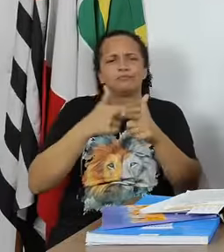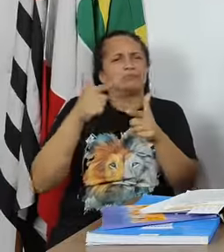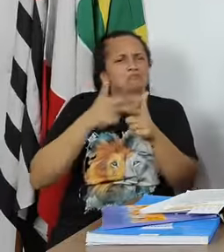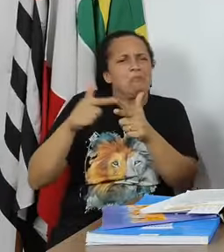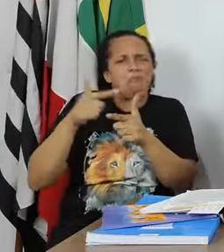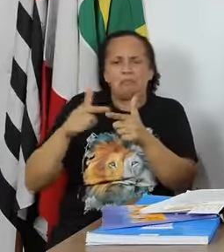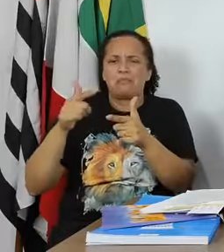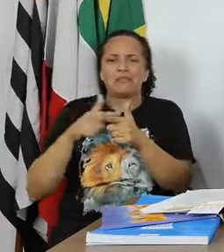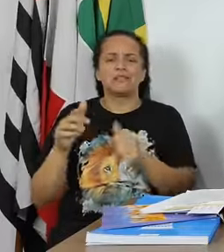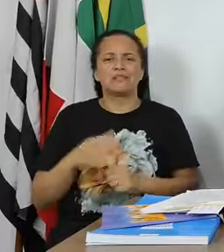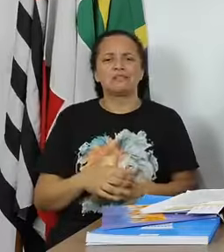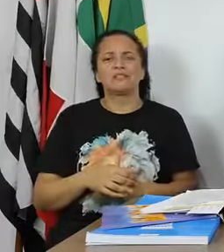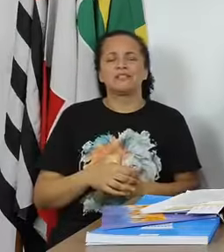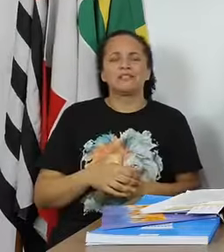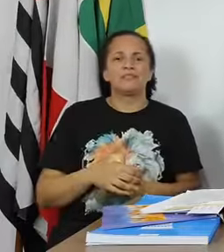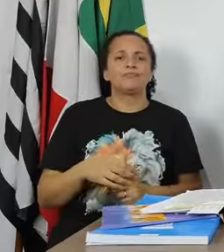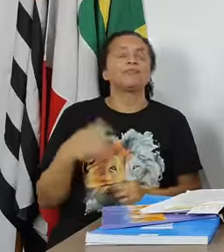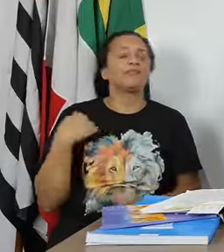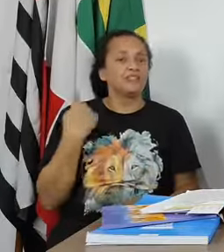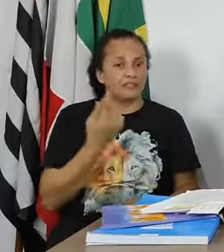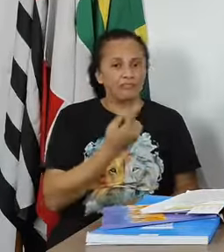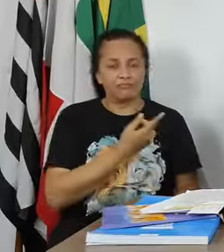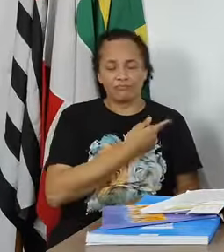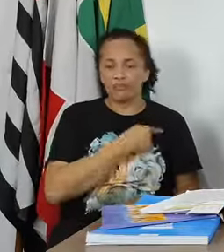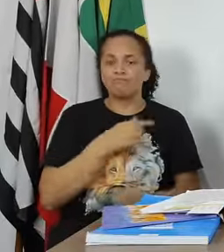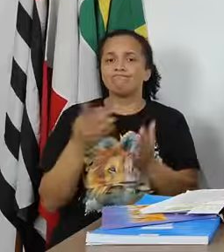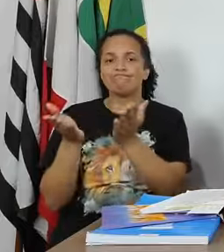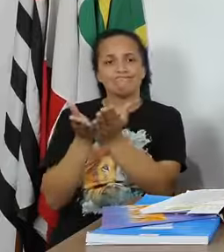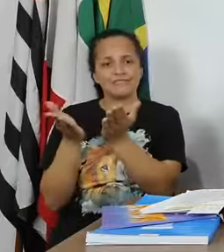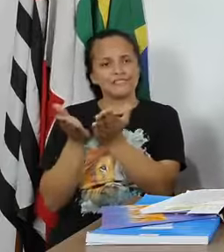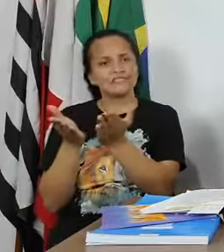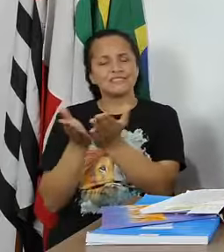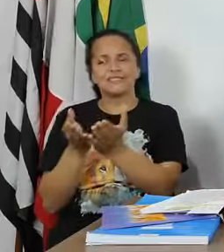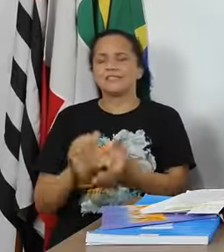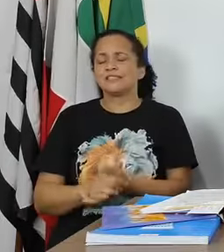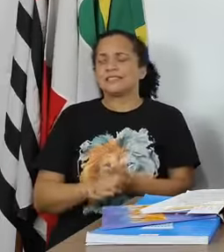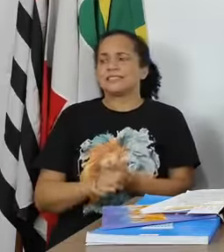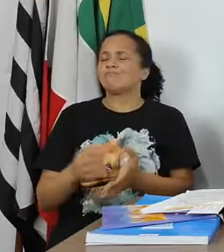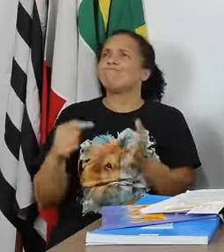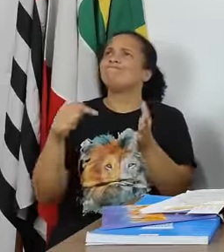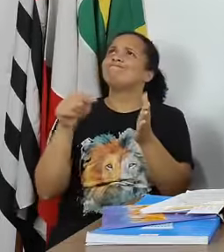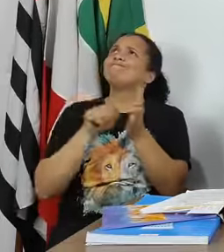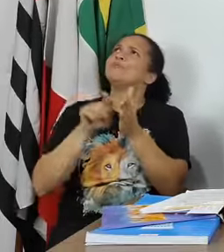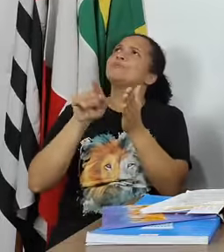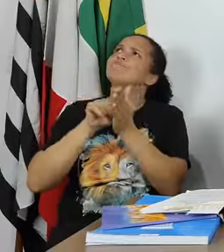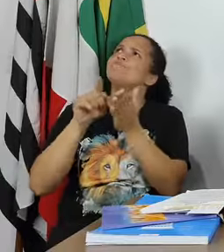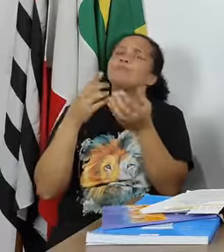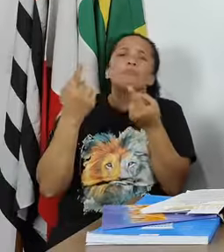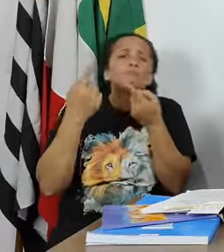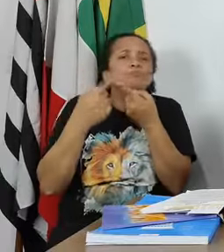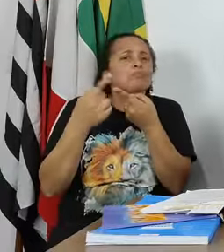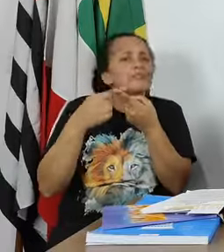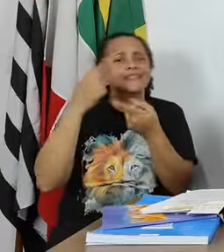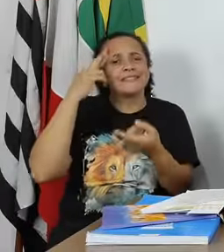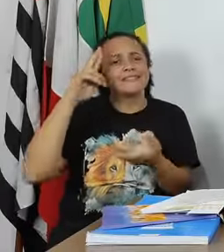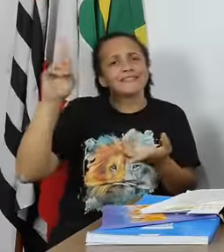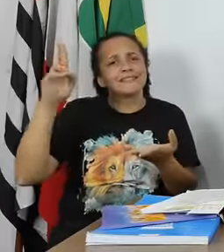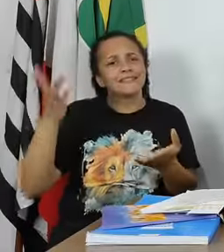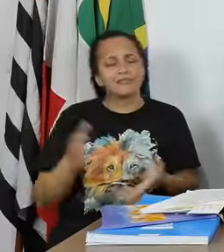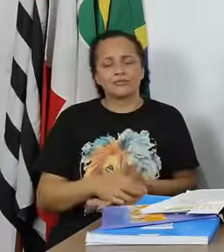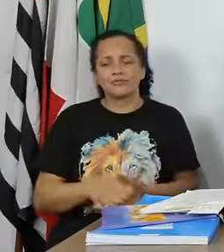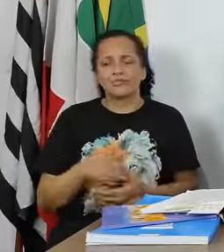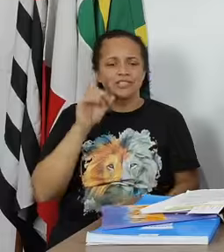depravação espiritual, um momento muito difícil. Nós cristãos, né, muitas vezes nos perguntamos, né, oh, Senhor, mas por que, né, um